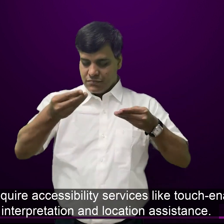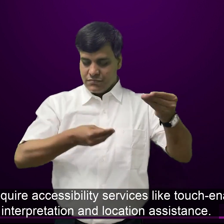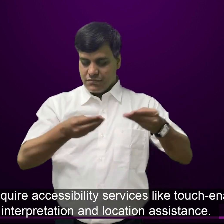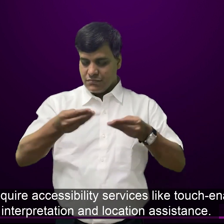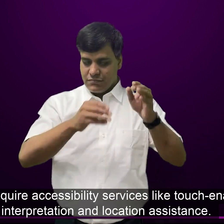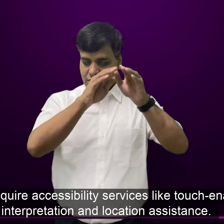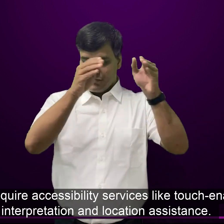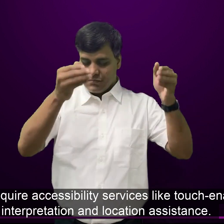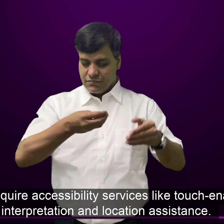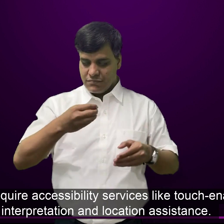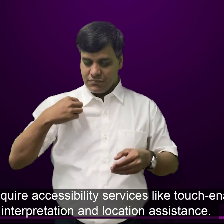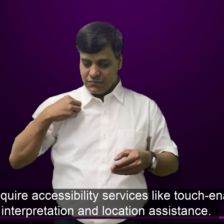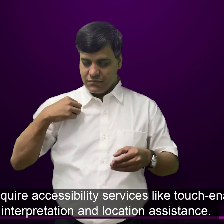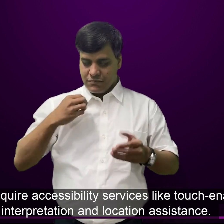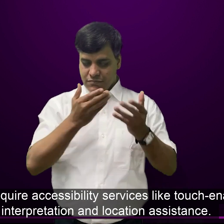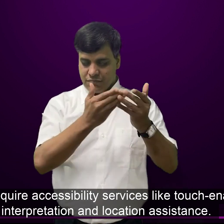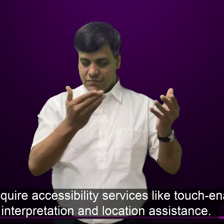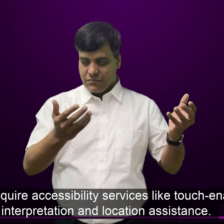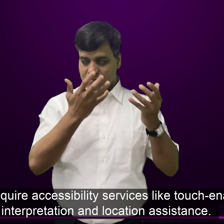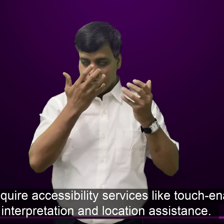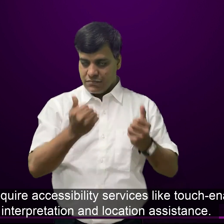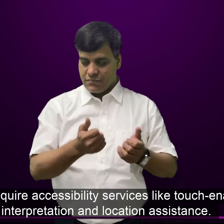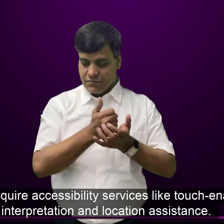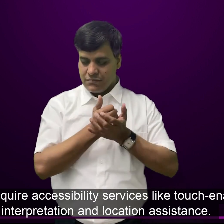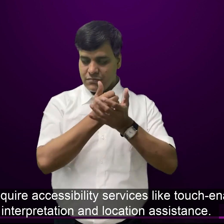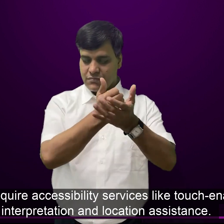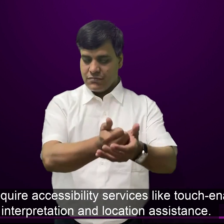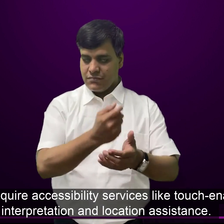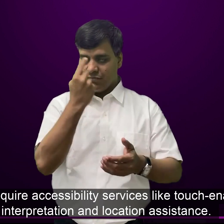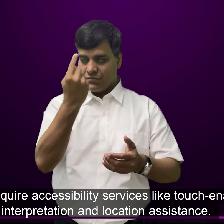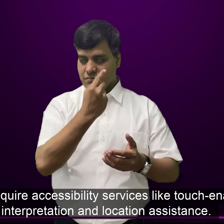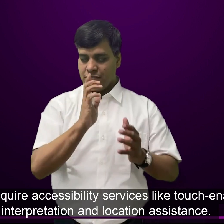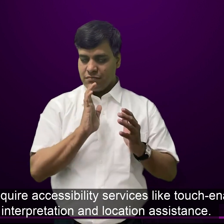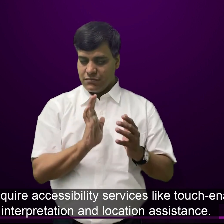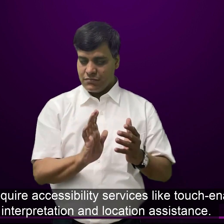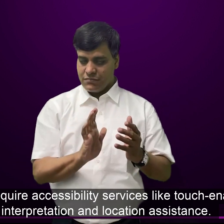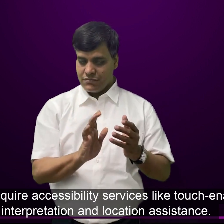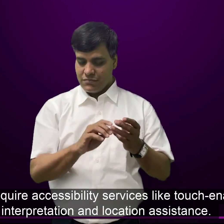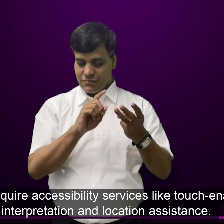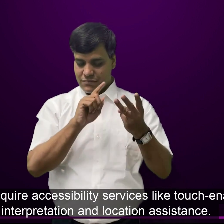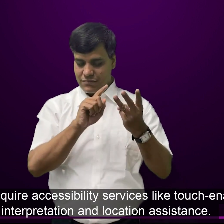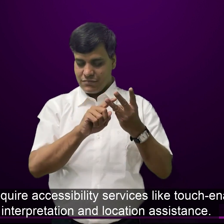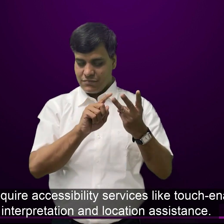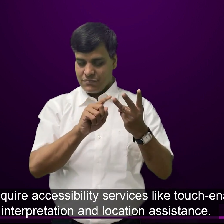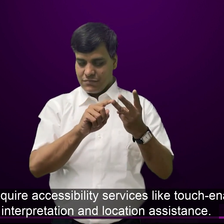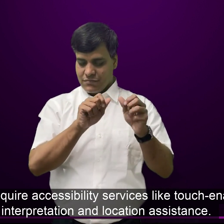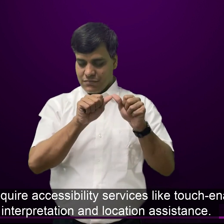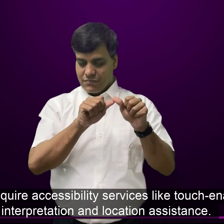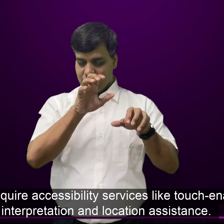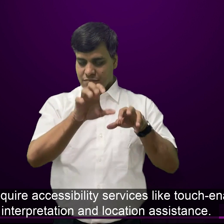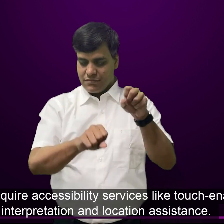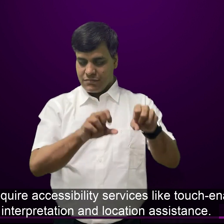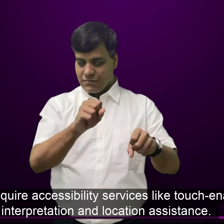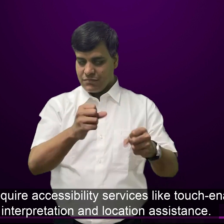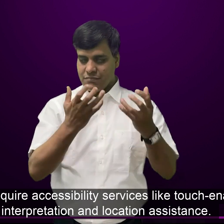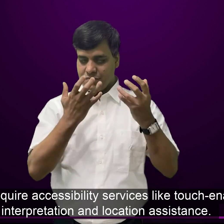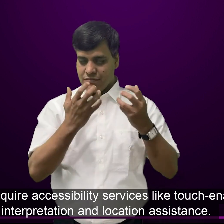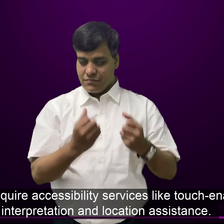से दूसरी जगह ले जा सके और मुझे कोई भी बातों को सब स्पर्श करके उसका अनुवाद कर सके,